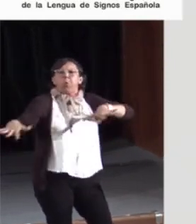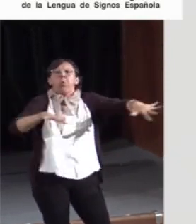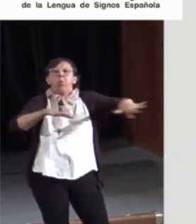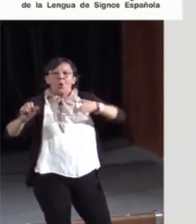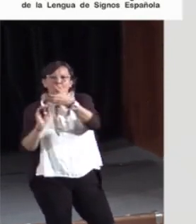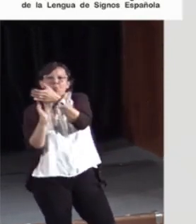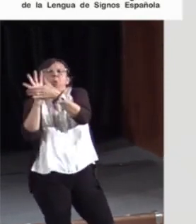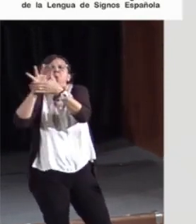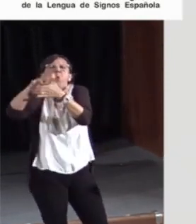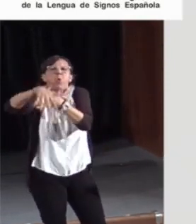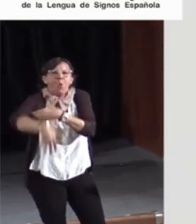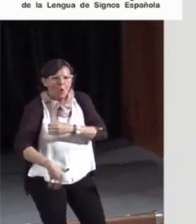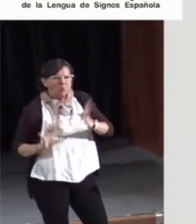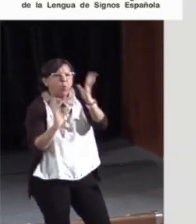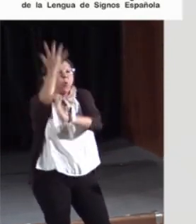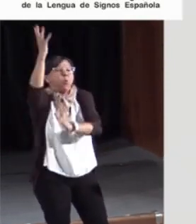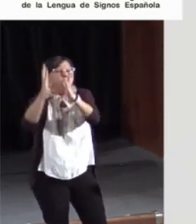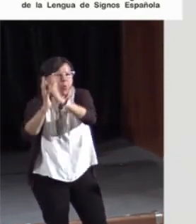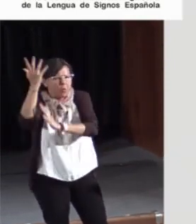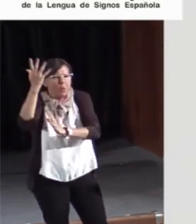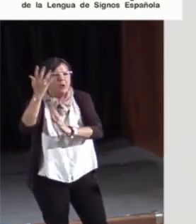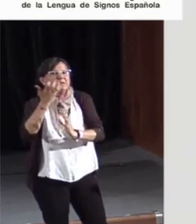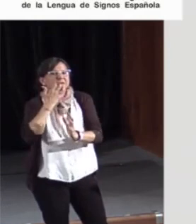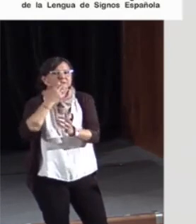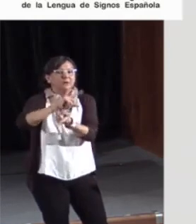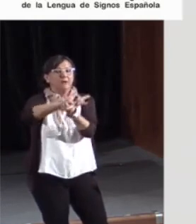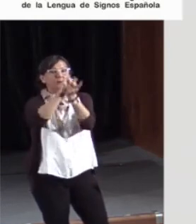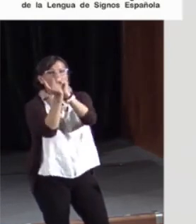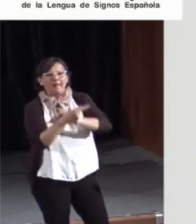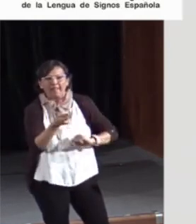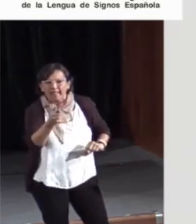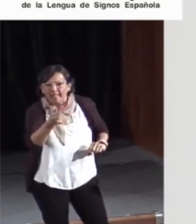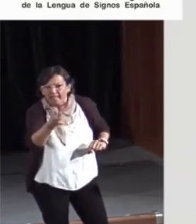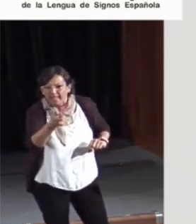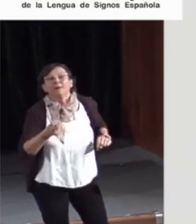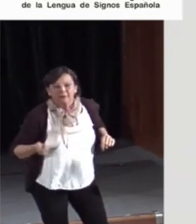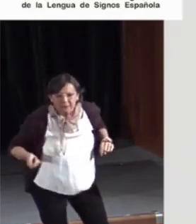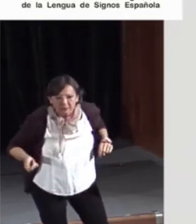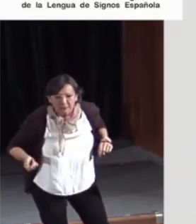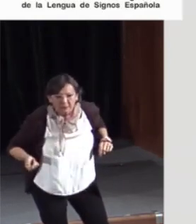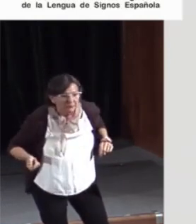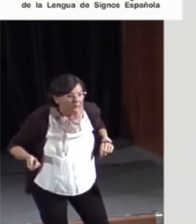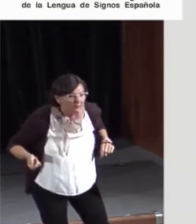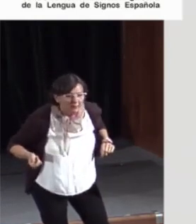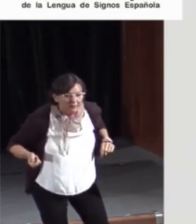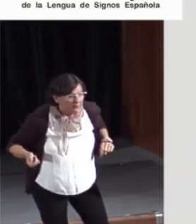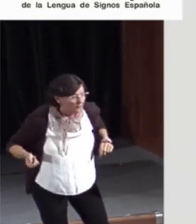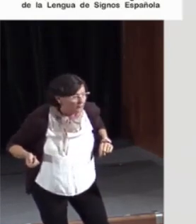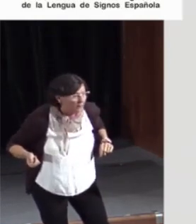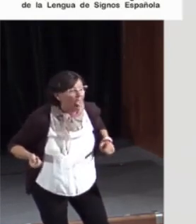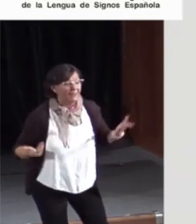Este préstamo vocal hace referencia a cantidad, una gran oleada,